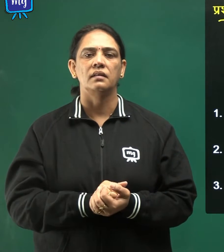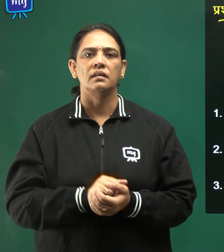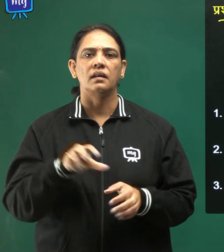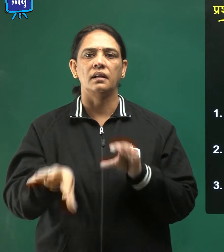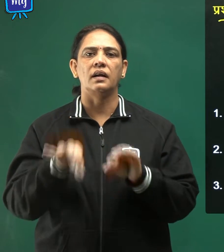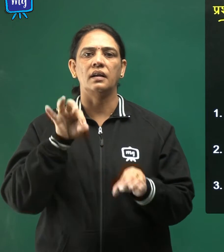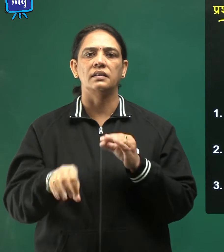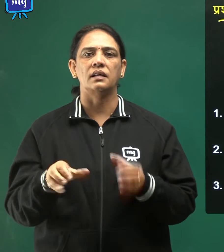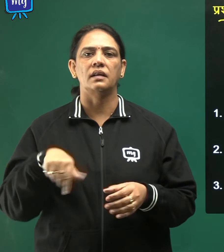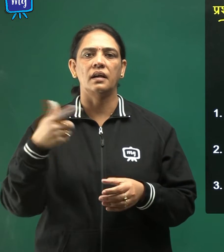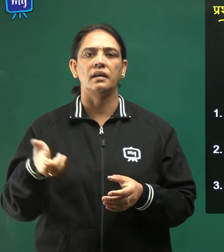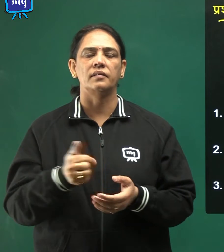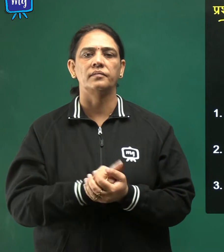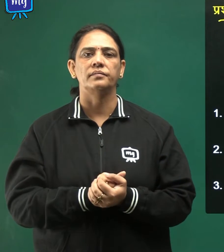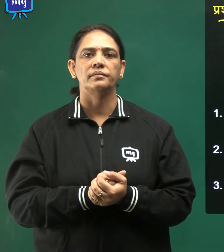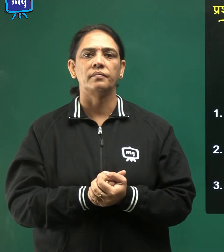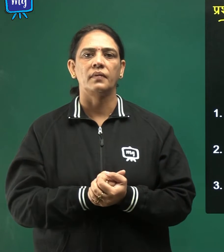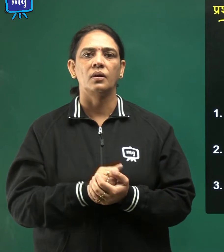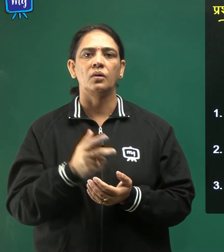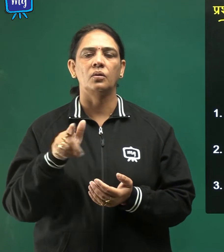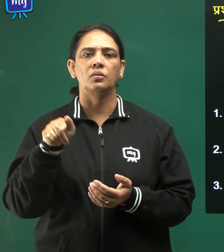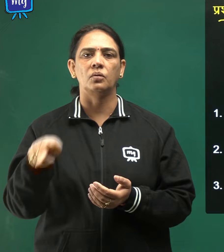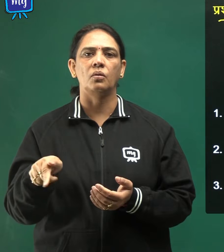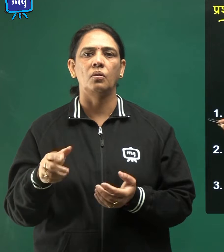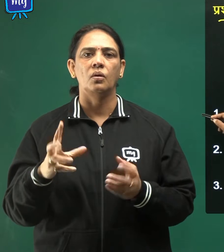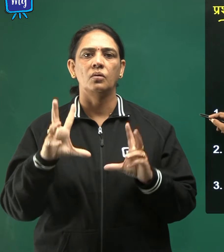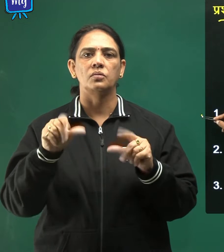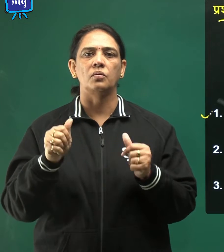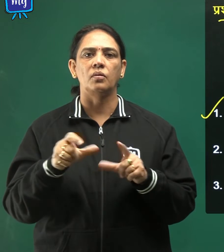निकाली जाती है तो ज्ञात कीजिए।